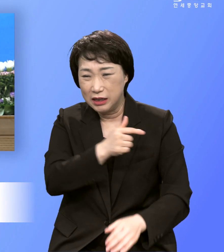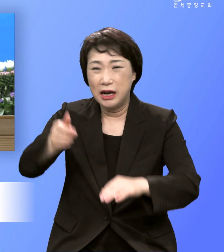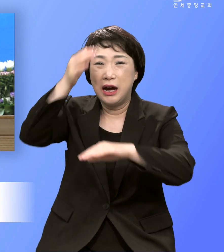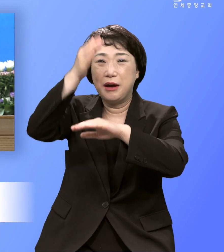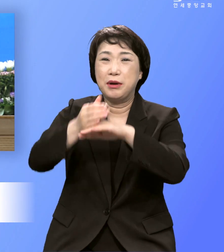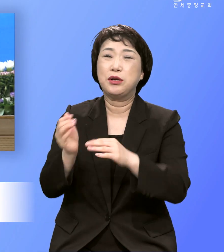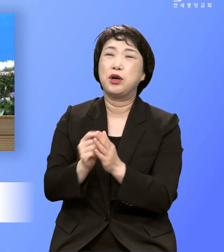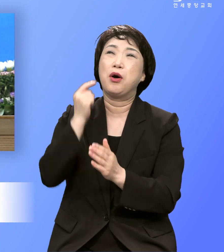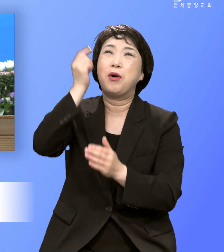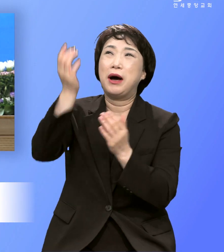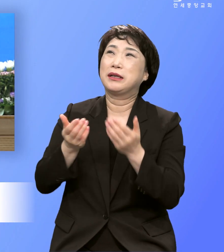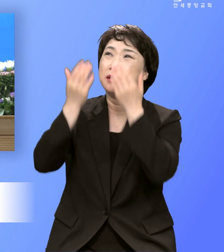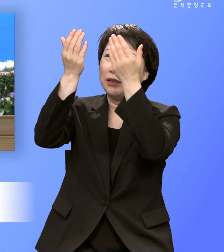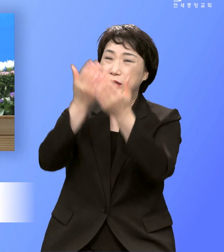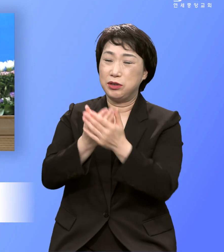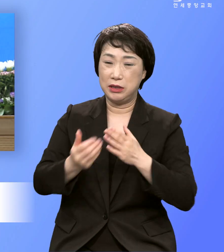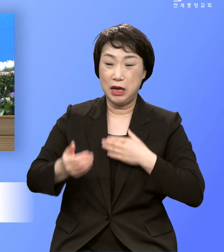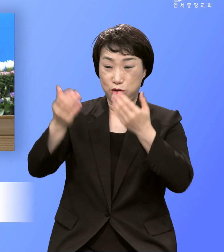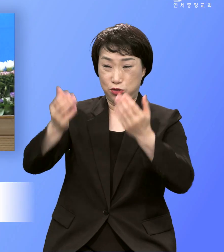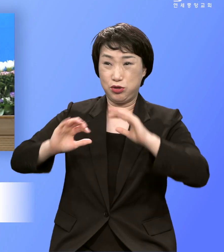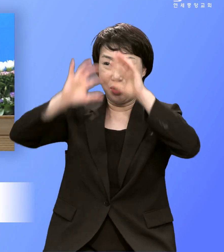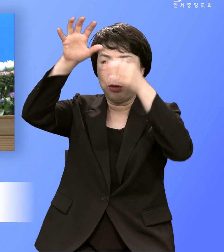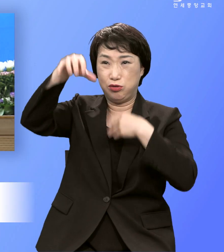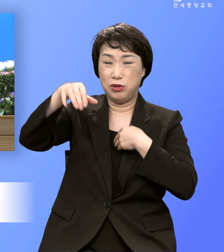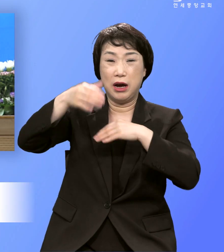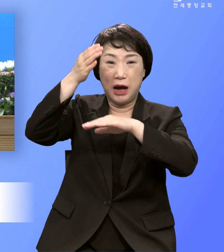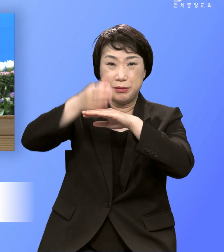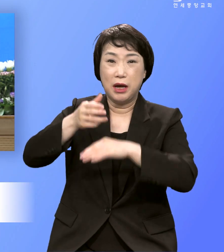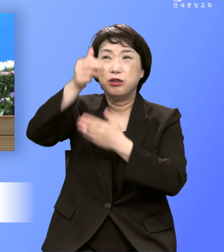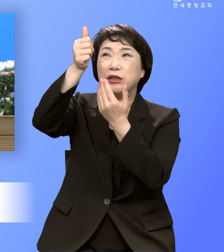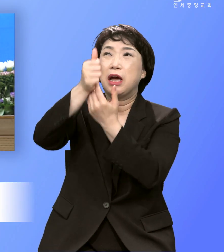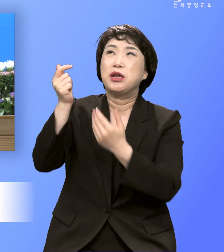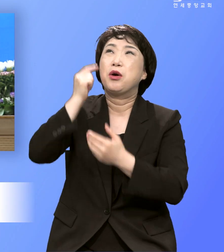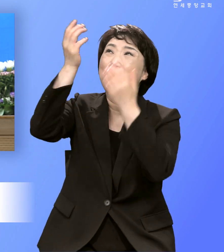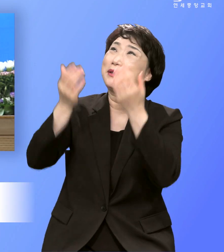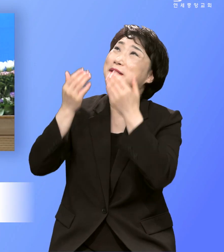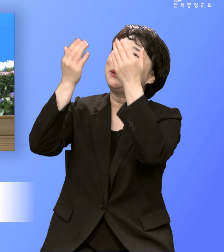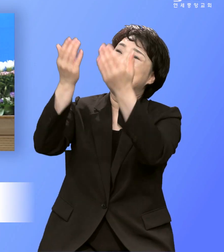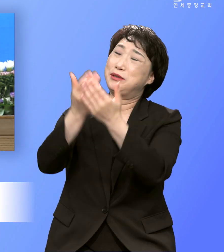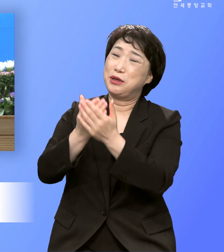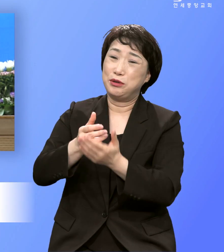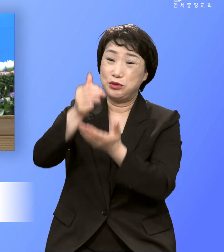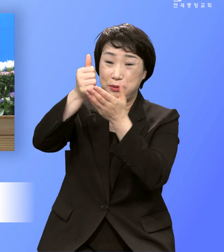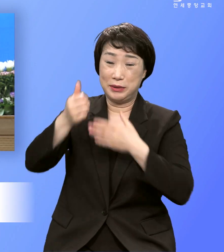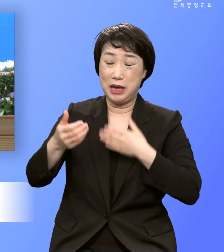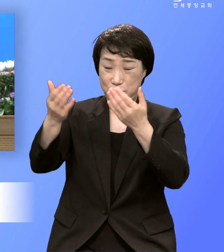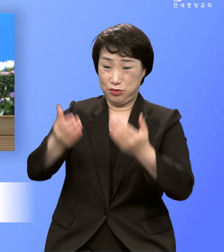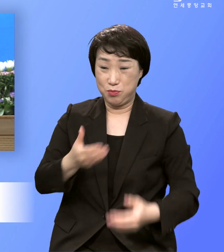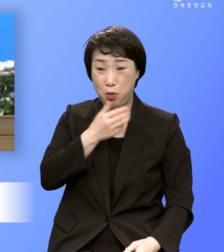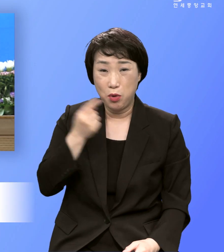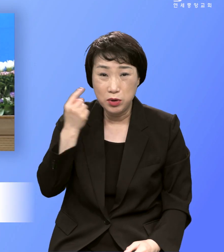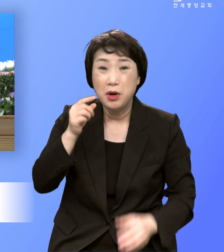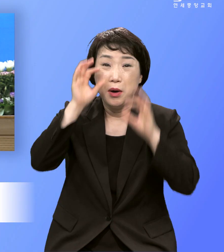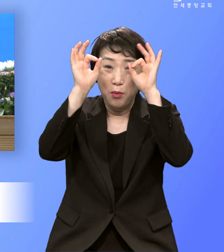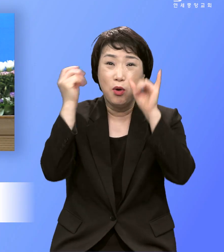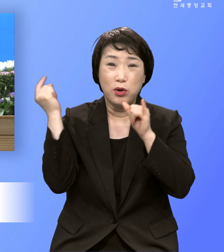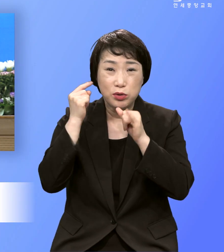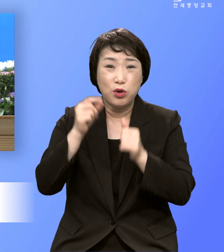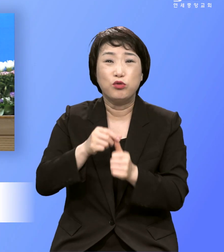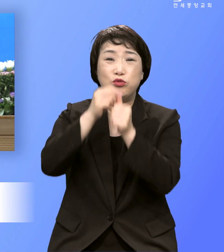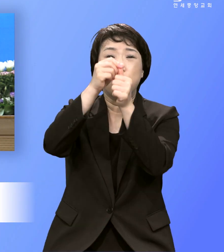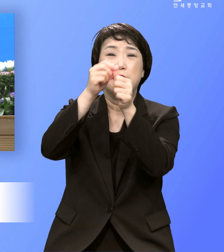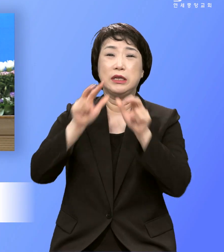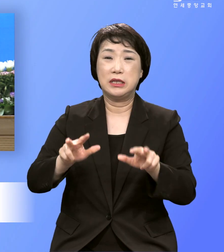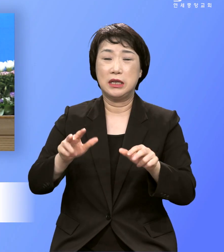올려드리게 하여 주시옵소서. 내게 주신 천국 감사로 주님께 영광 올려드리게 하여 주시옵소서. 주님이 내게 주신 복음 내가 듣고 구원받았으니 이제